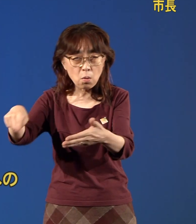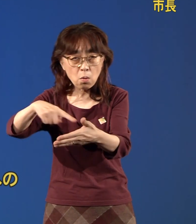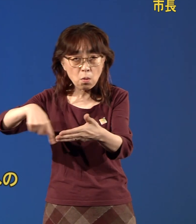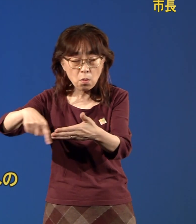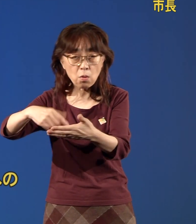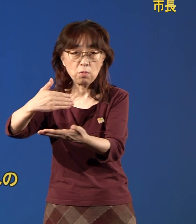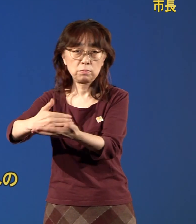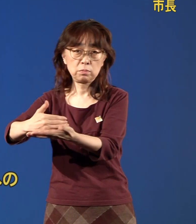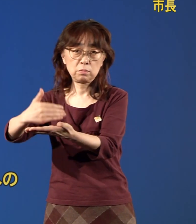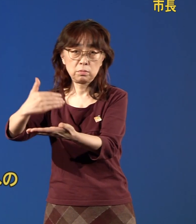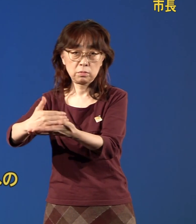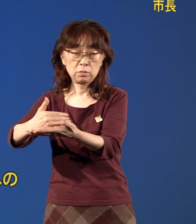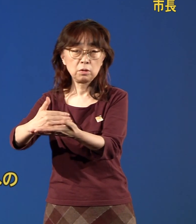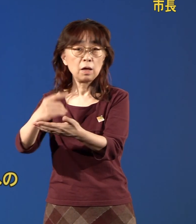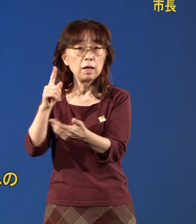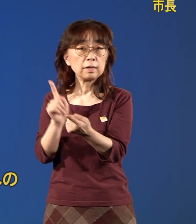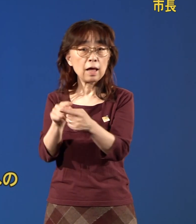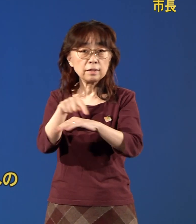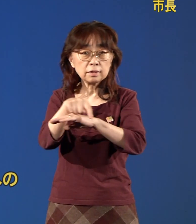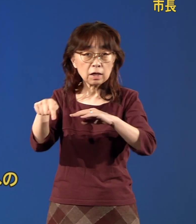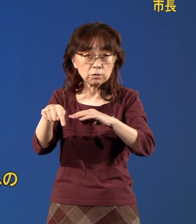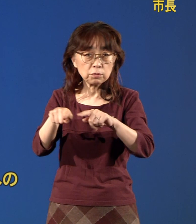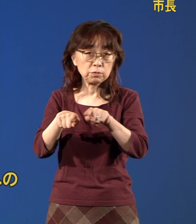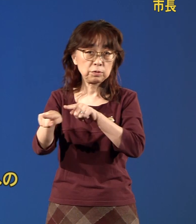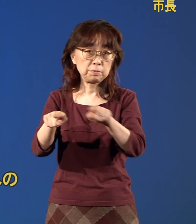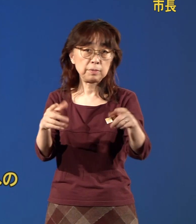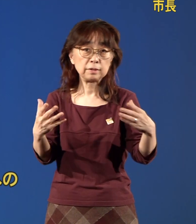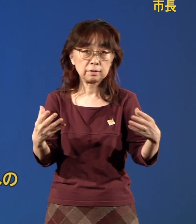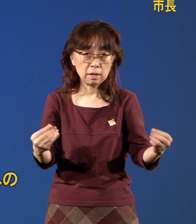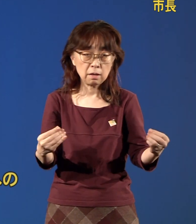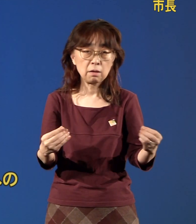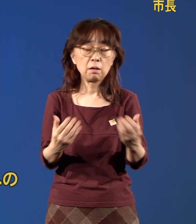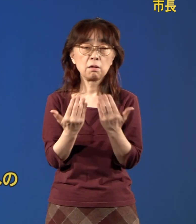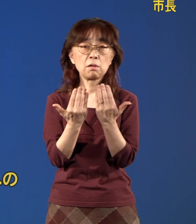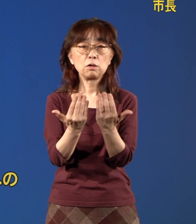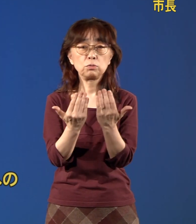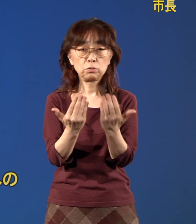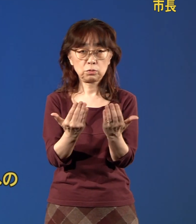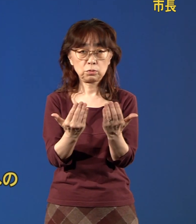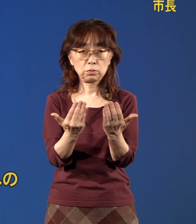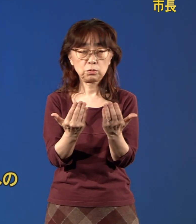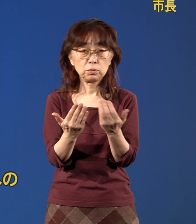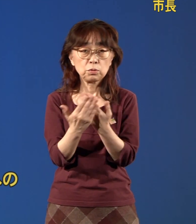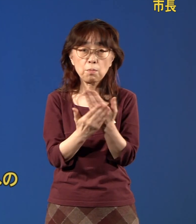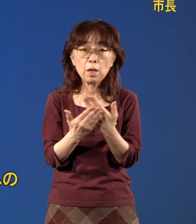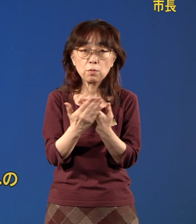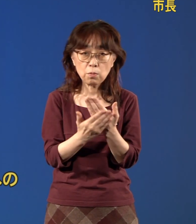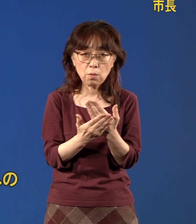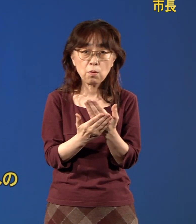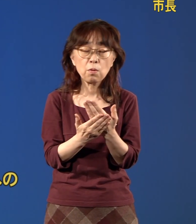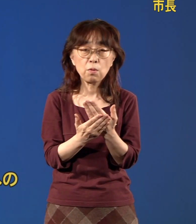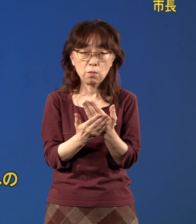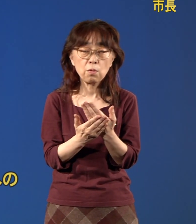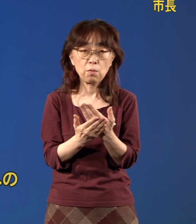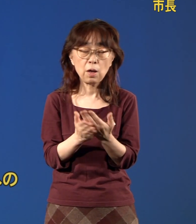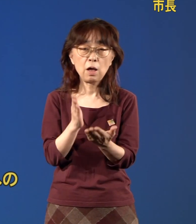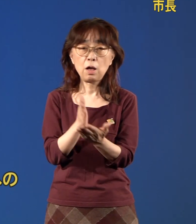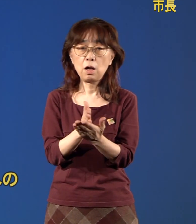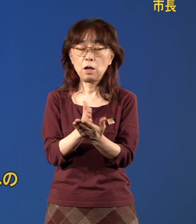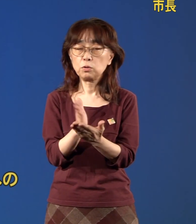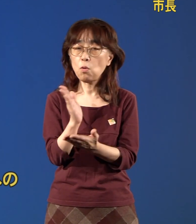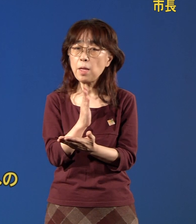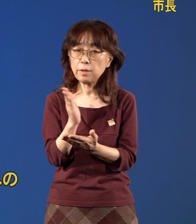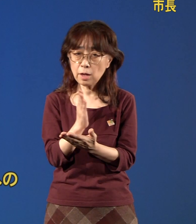。基本的に学習の部分をですね、止めない、学校生活を止め